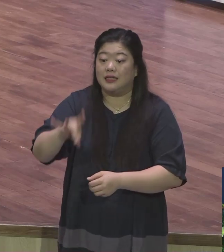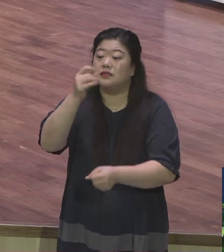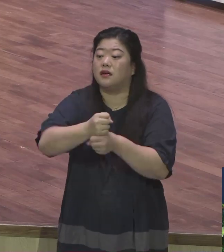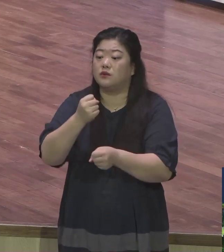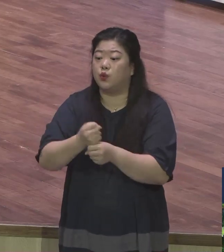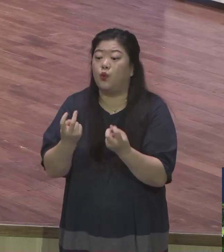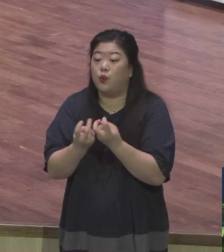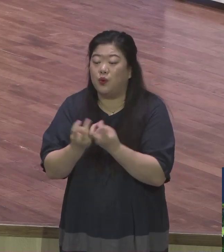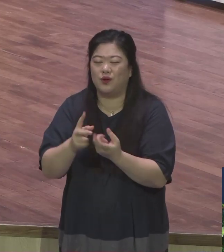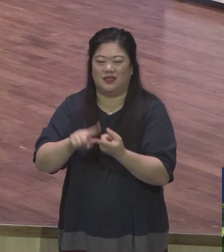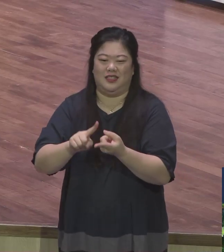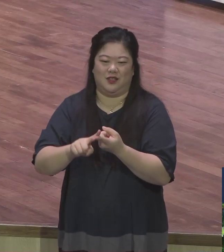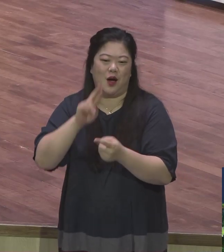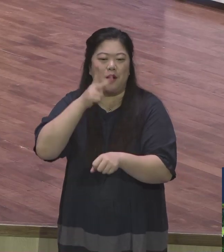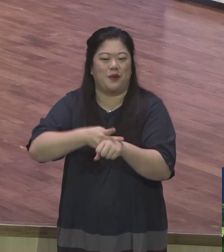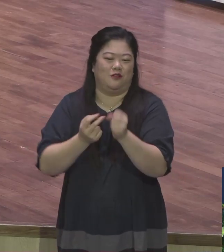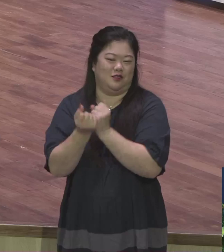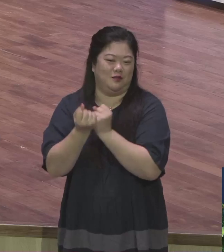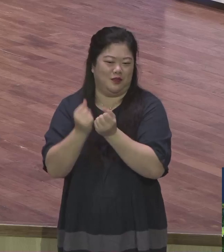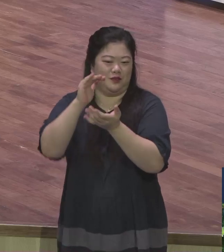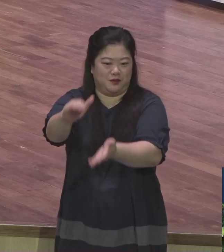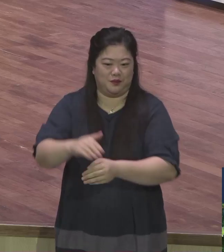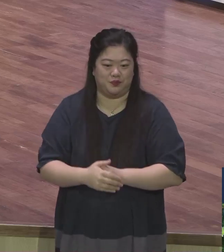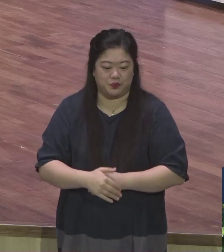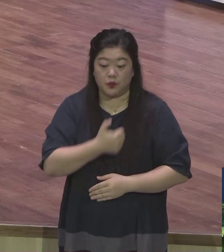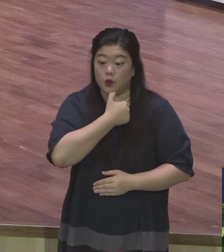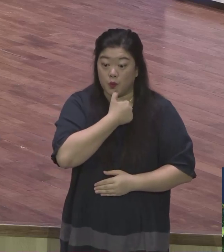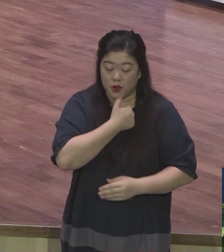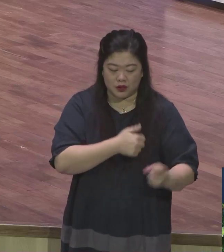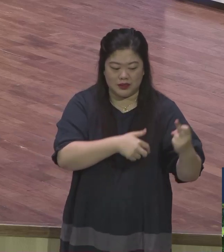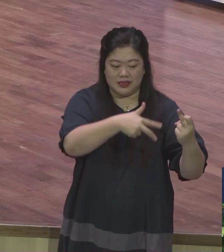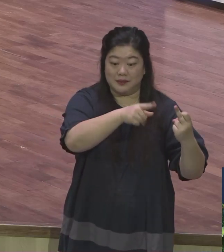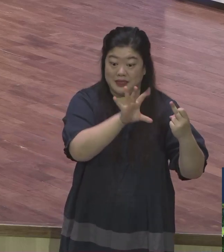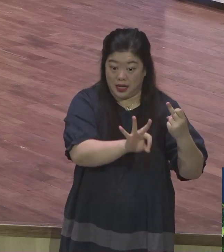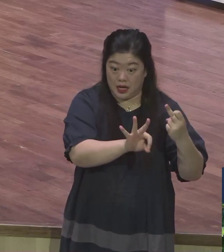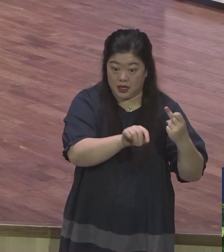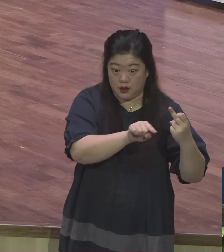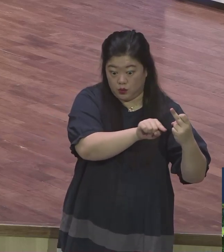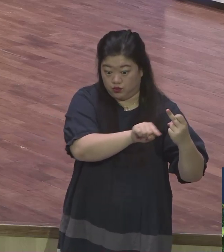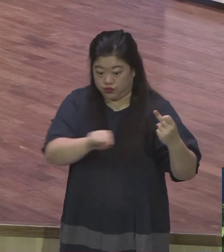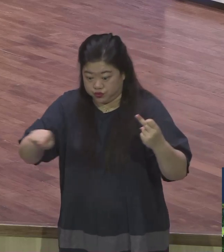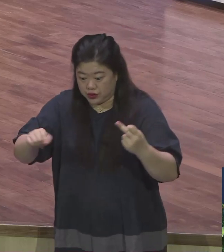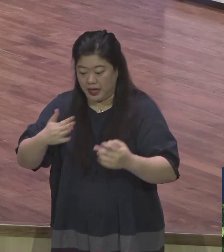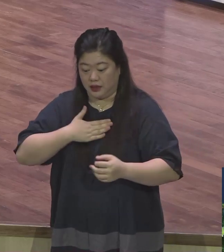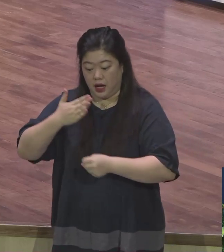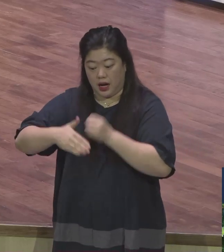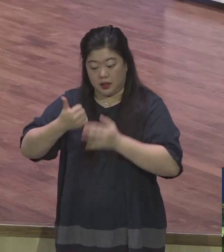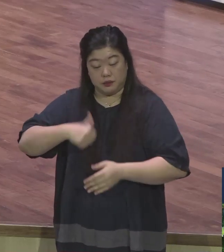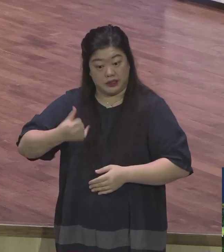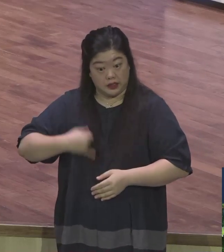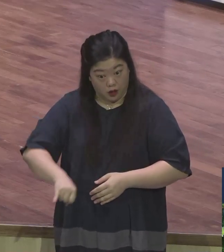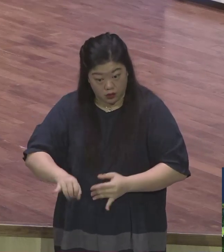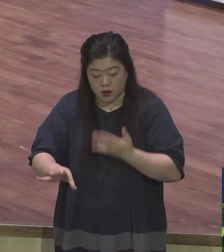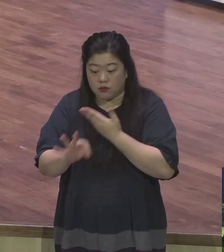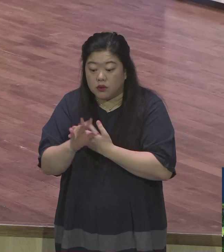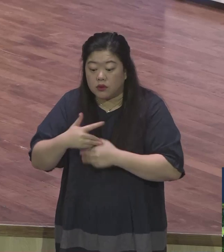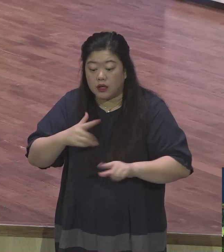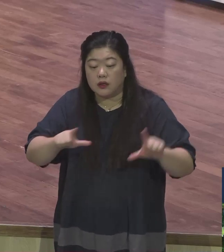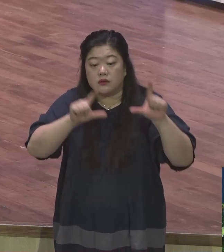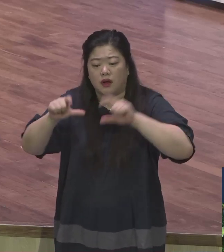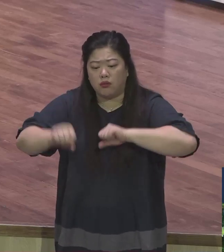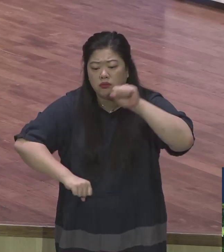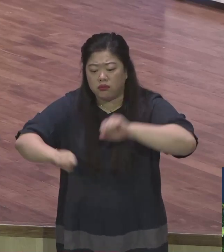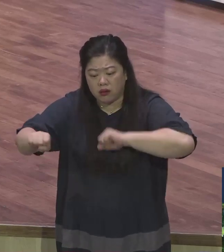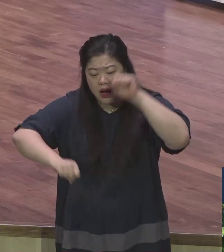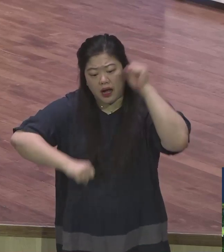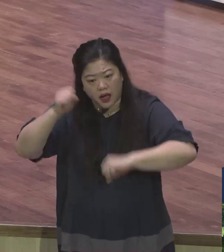강조하고 있어요. 바울은 로마서 12장부터 구원받은 하나님의 자녀가 실제로 삶 속에서 삶의 현장에서 어떻게